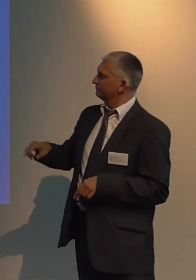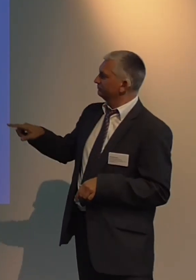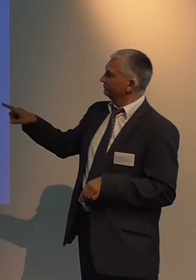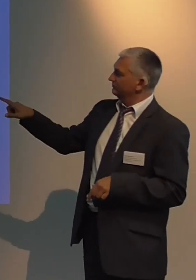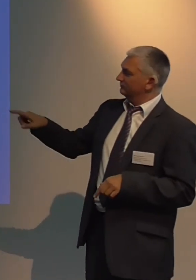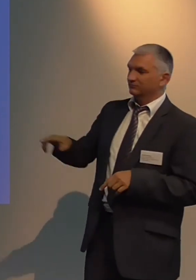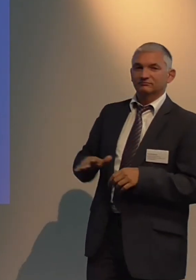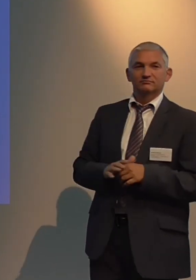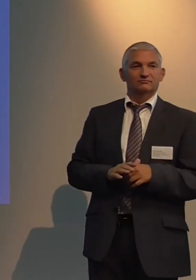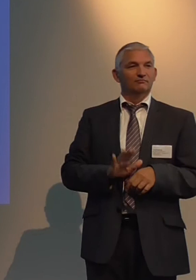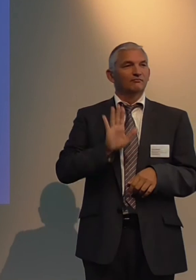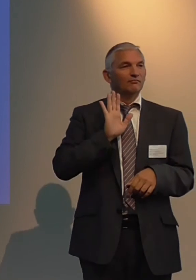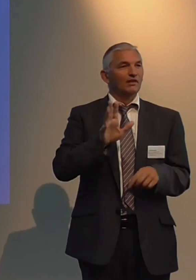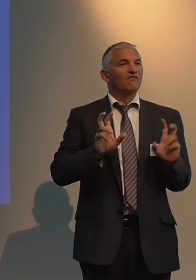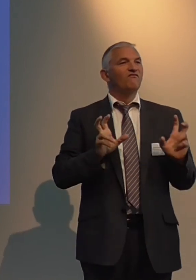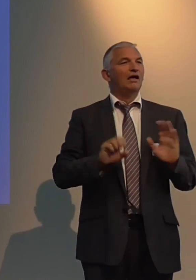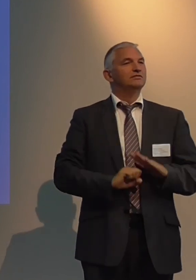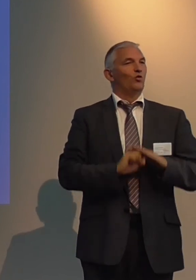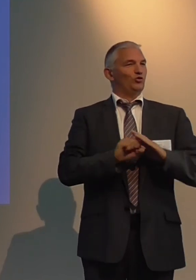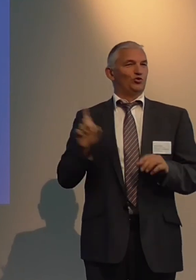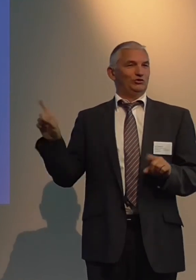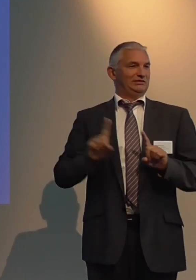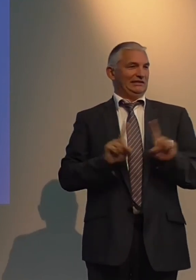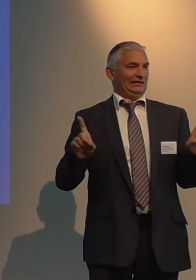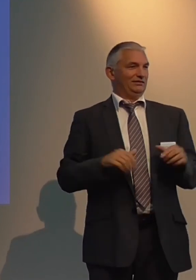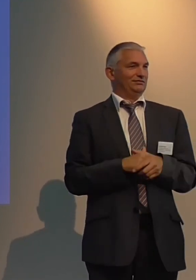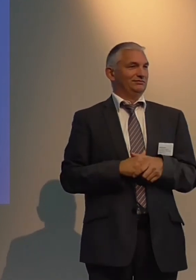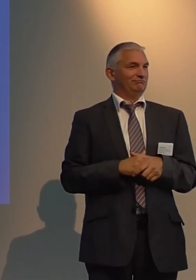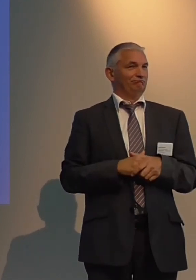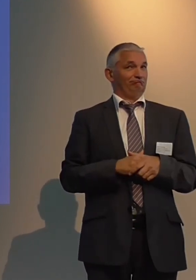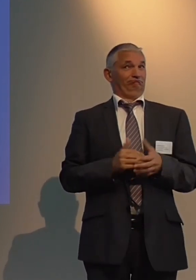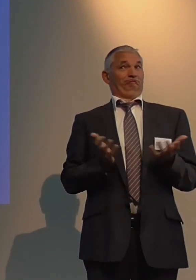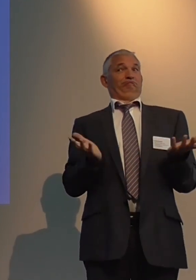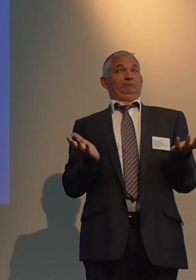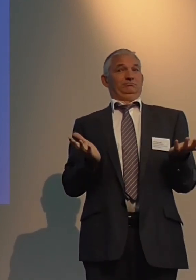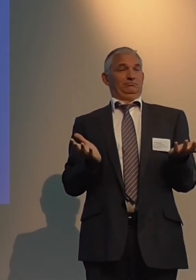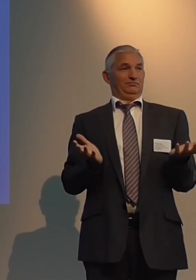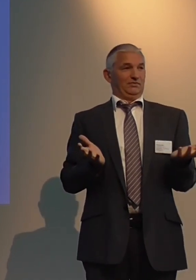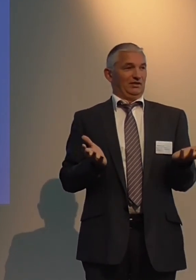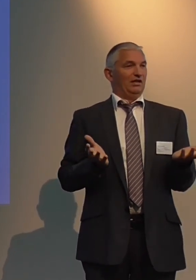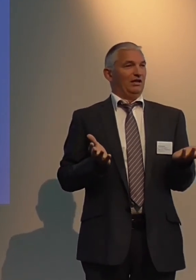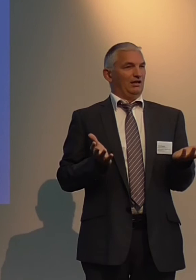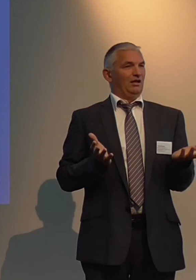Ja, das ist dann, wenn mir erschien. Also mein Fernseher unterstützt dieses Angebot nicht.